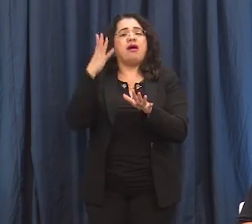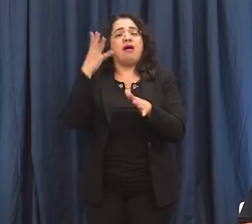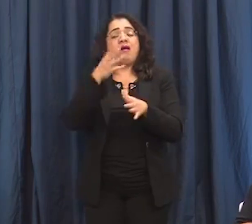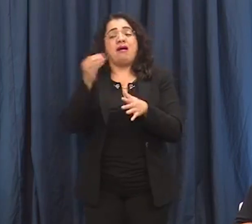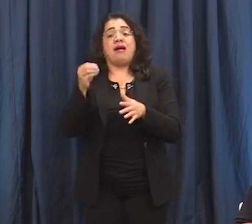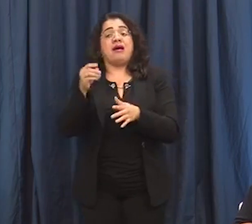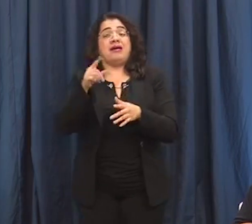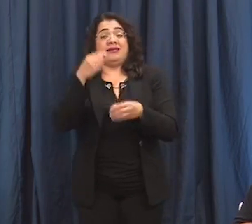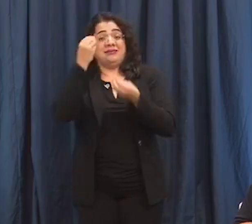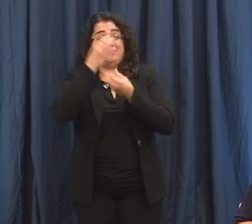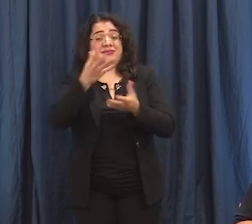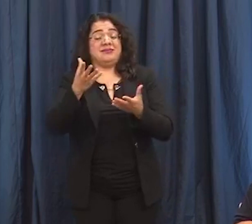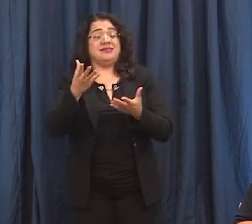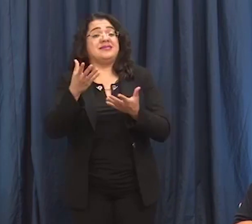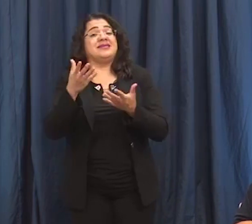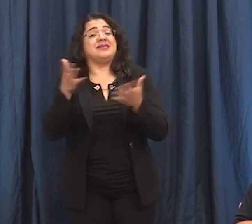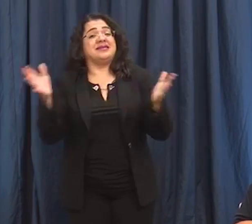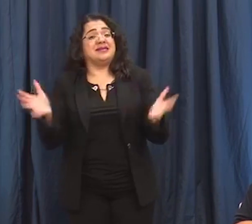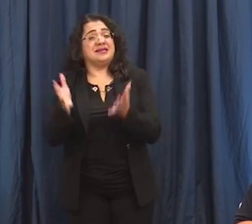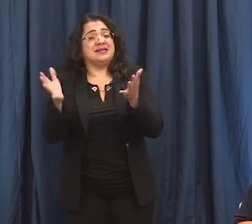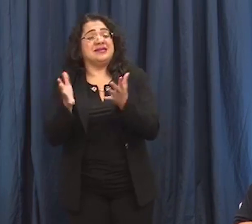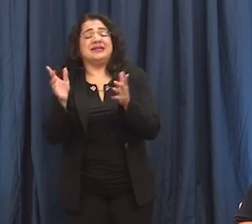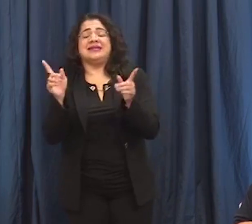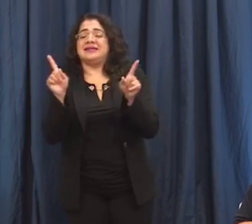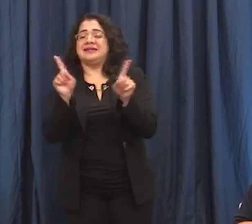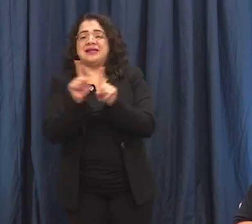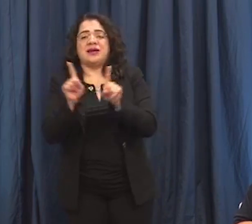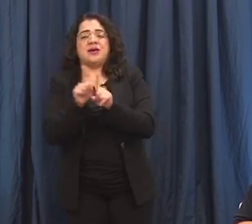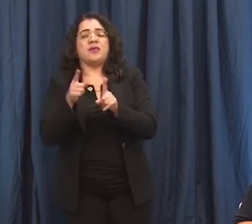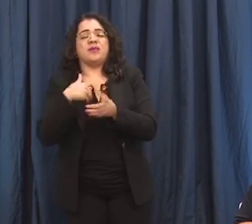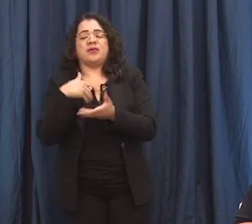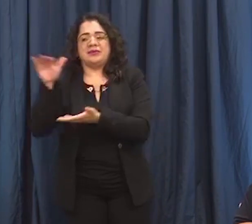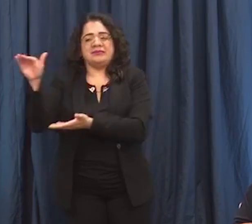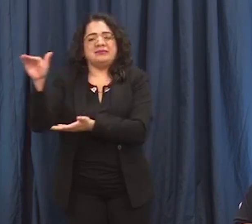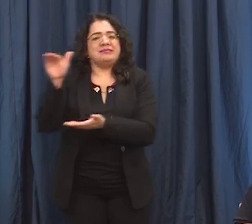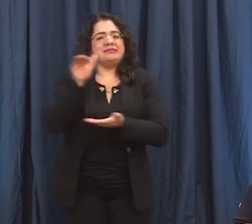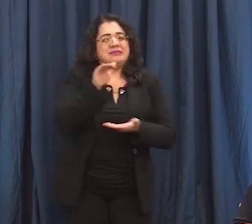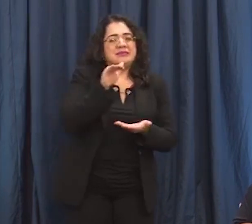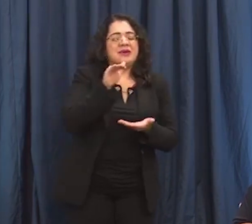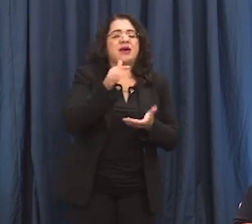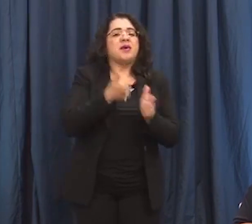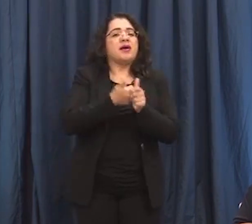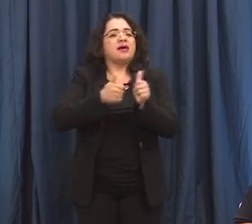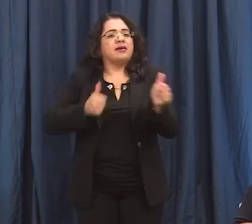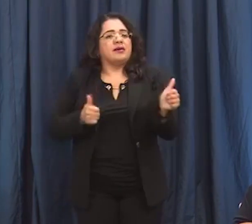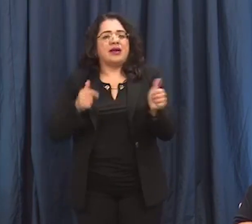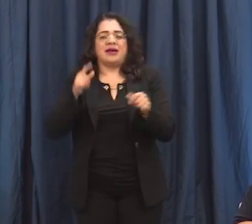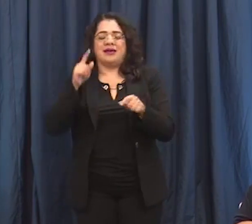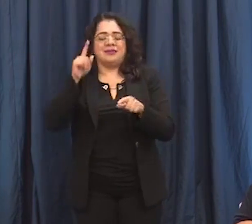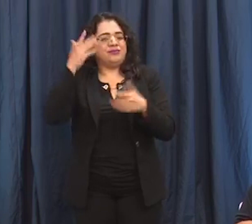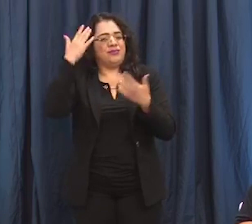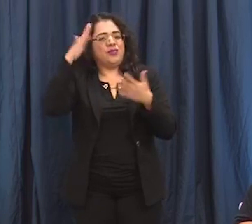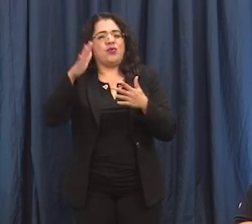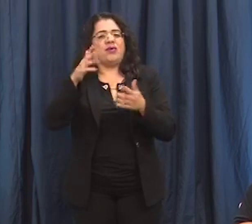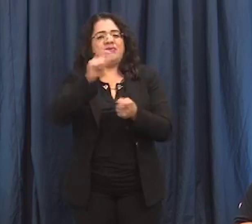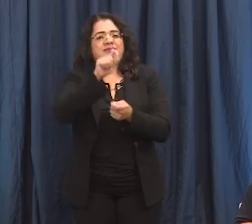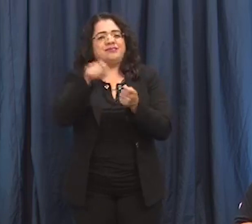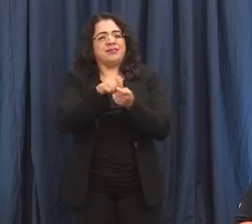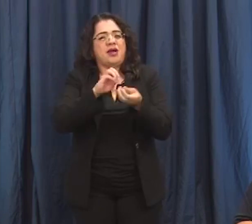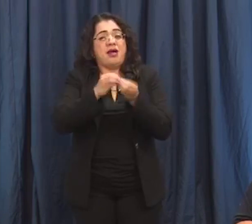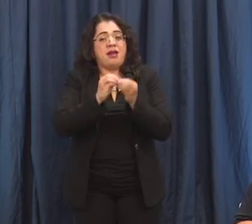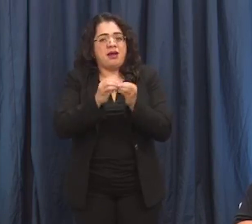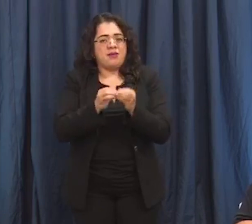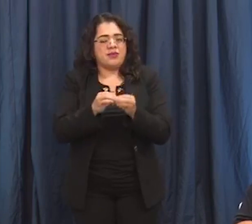adicionales. Como les hemos dicho en los días anteriormente, que han habido algunos atrasos en los laboratorios para recibir nuestros